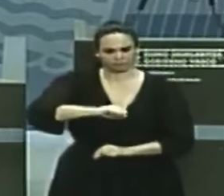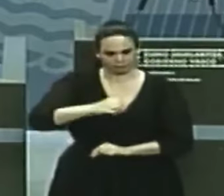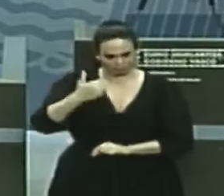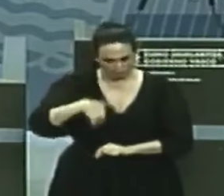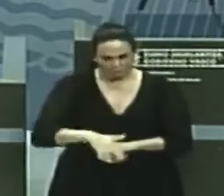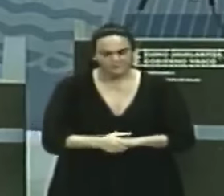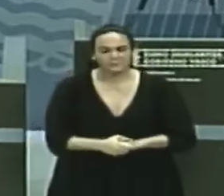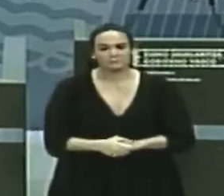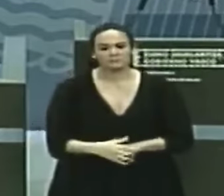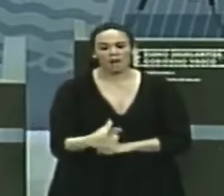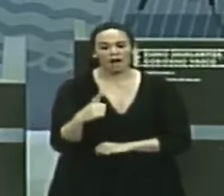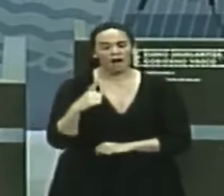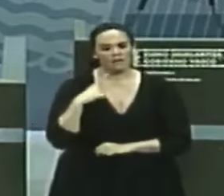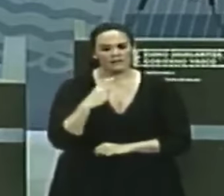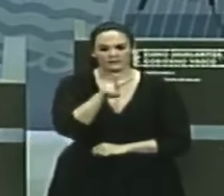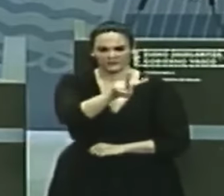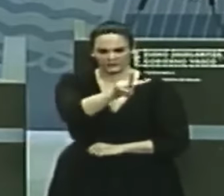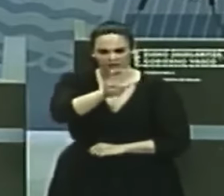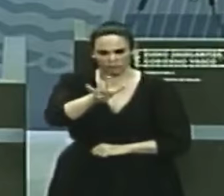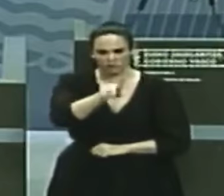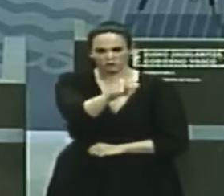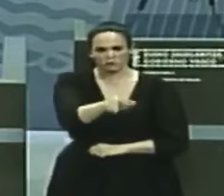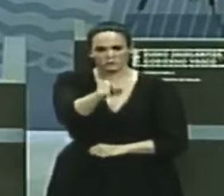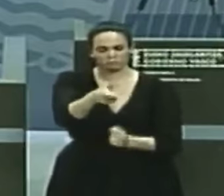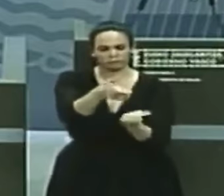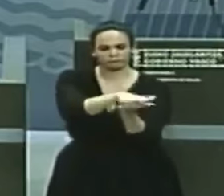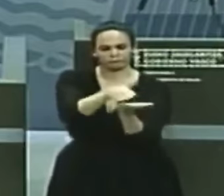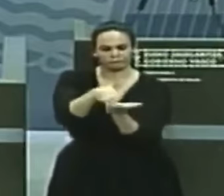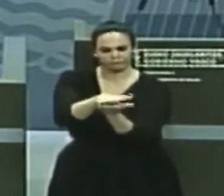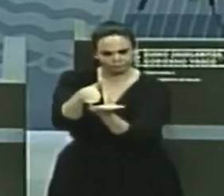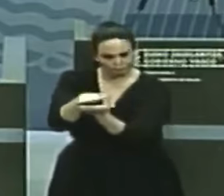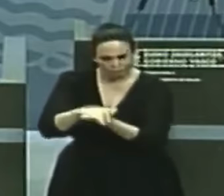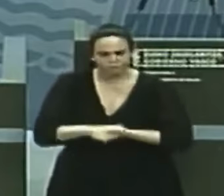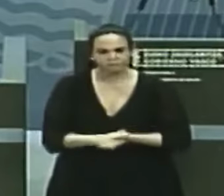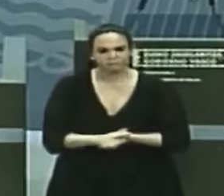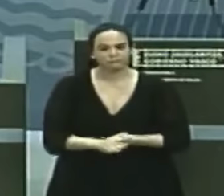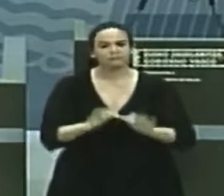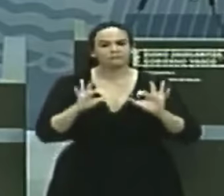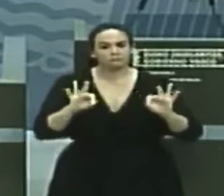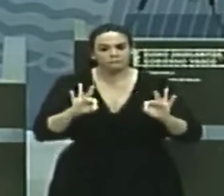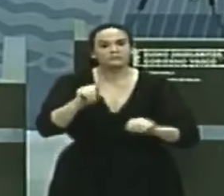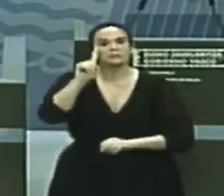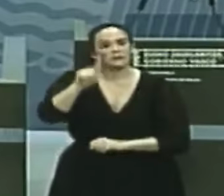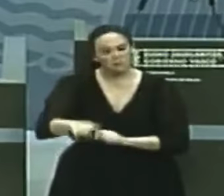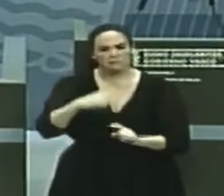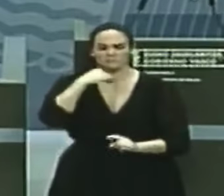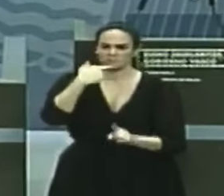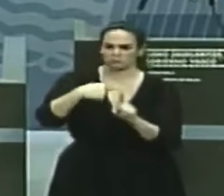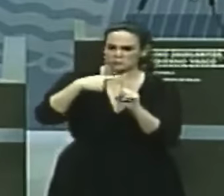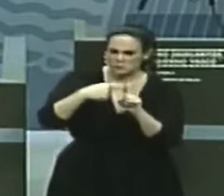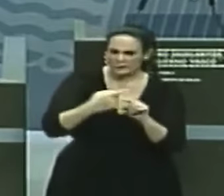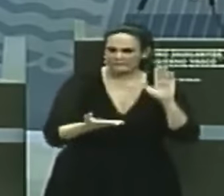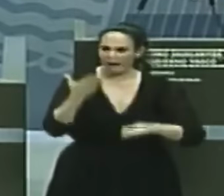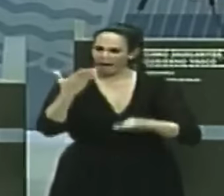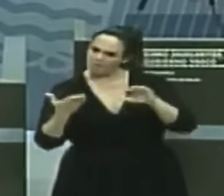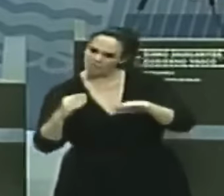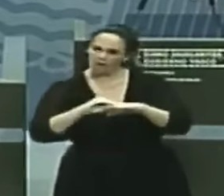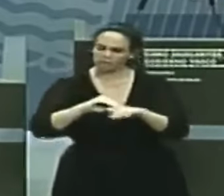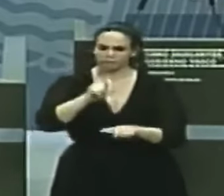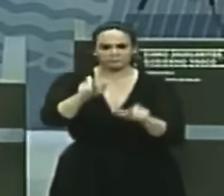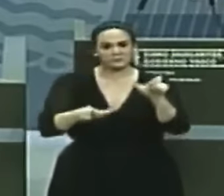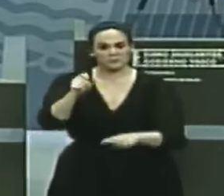y está la persona y leggings ir en al dis senda to eta alta jasso tout en persona en curva